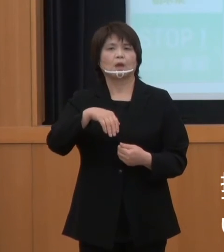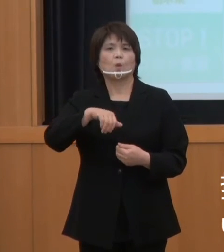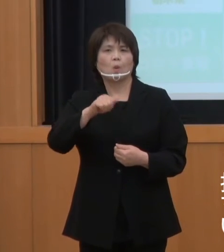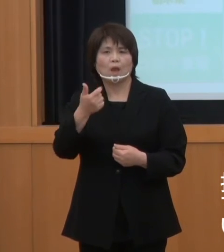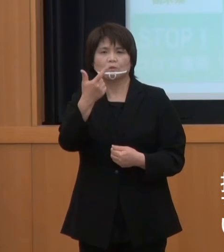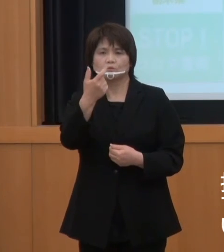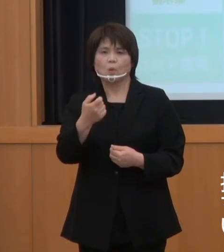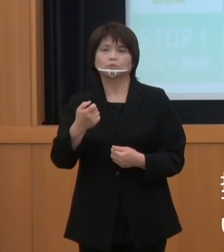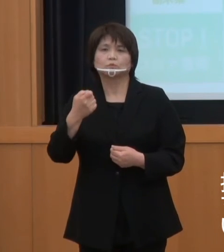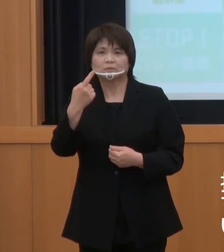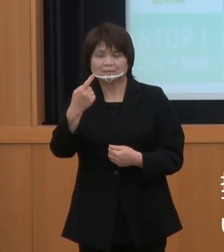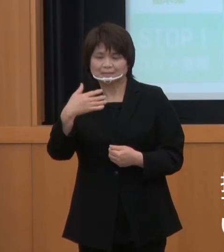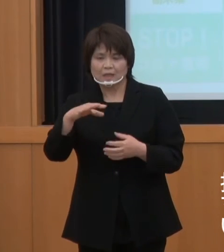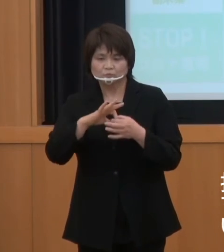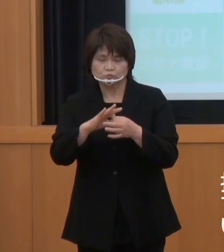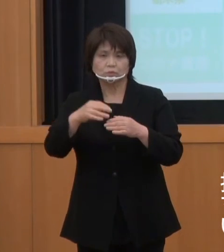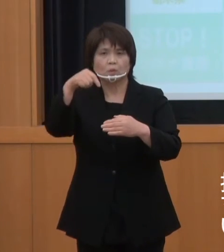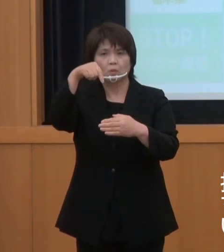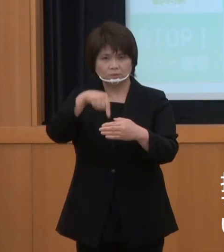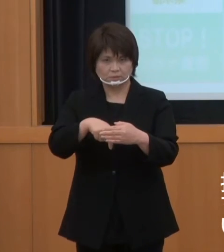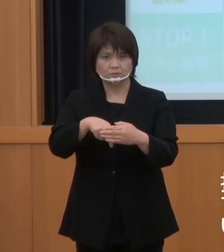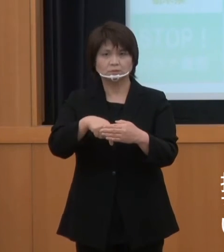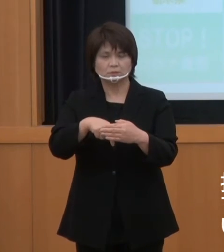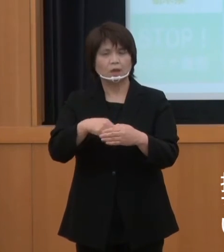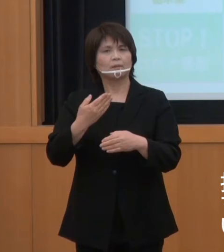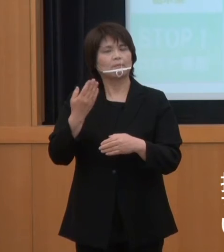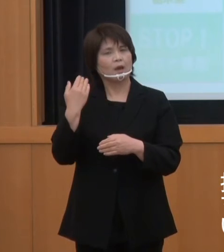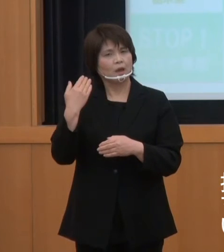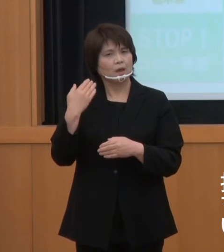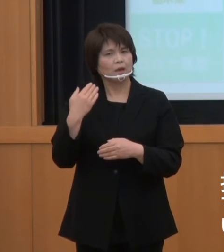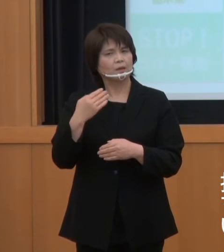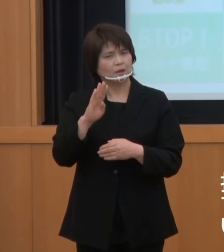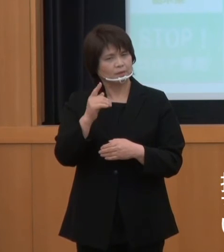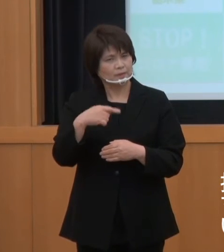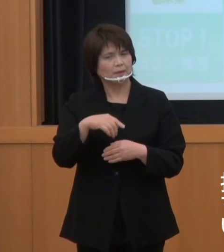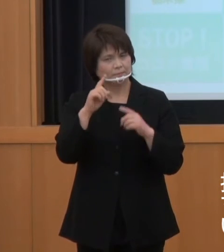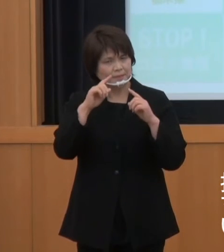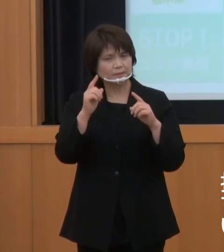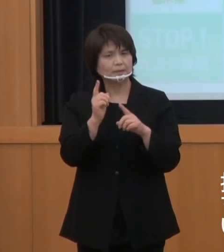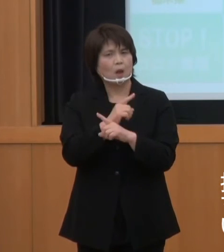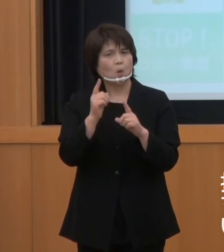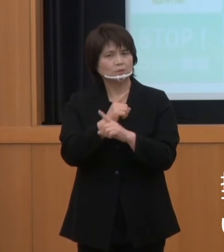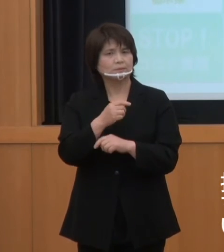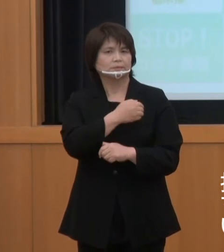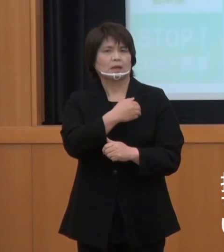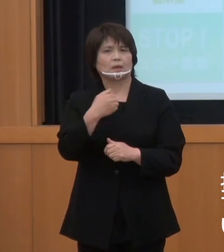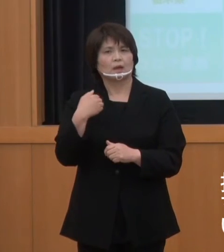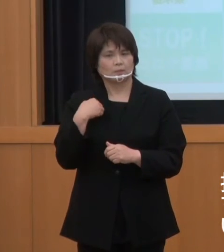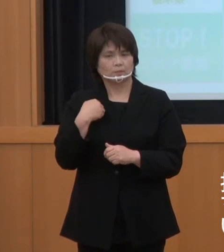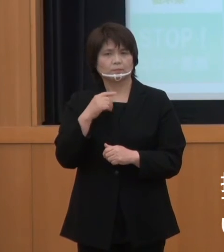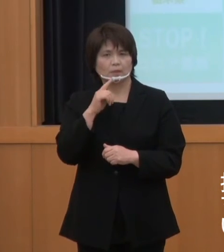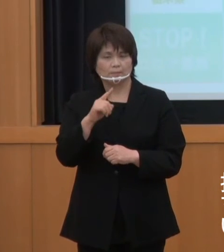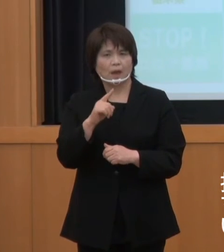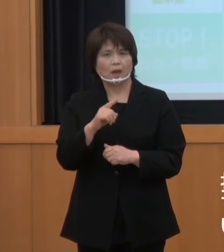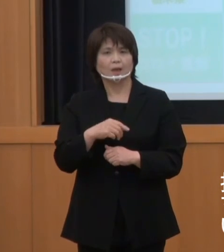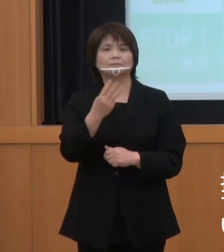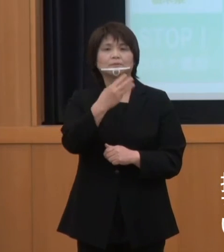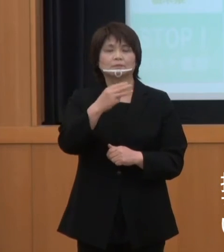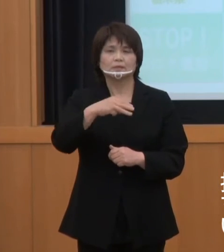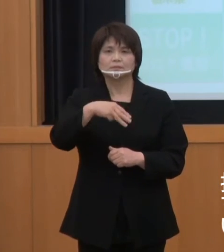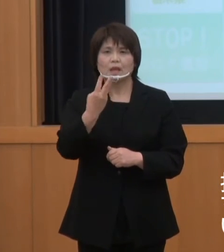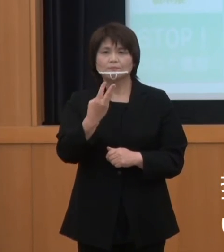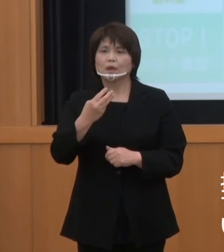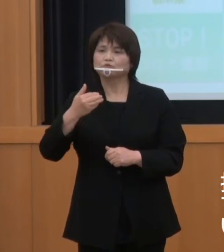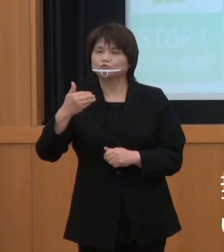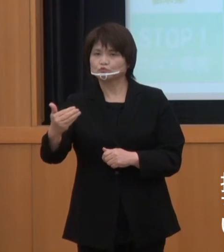4561手続きのうち、当初県で見直し可能としていたものは